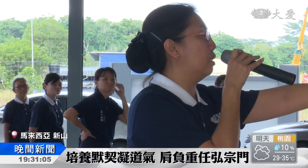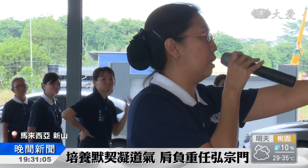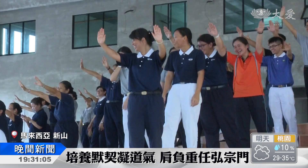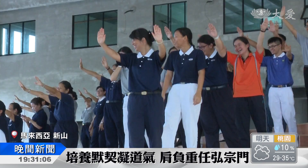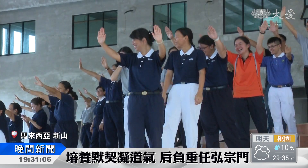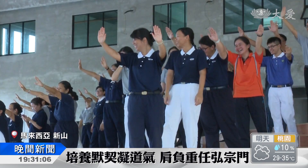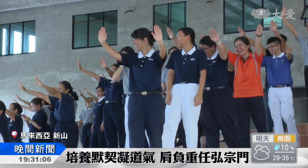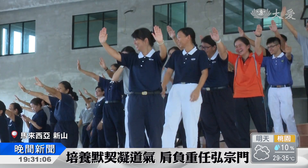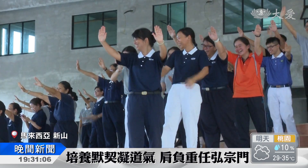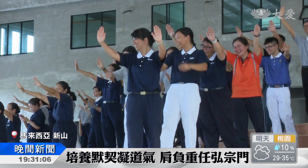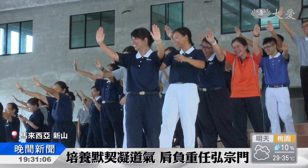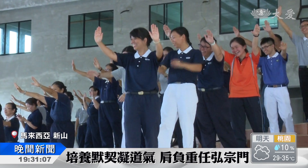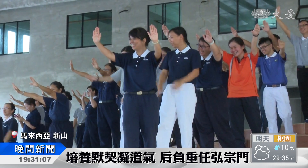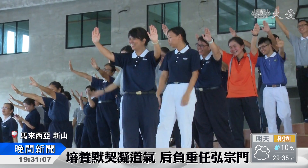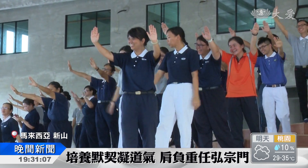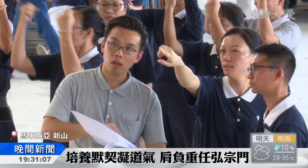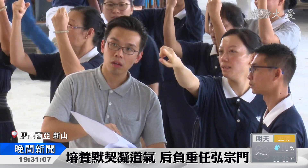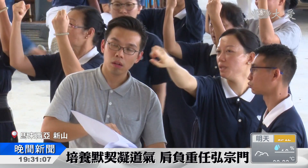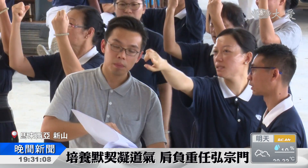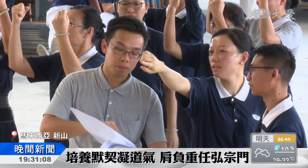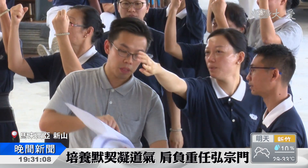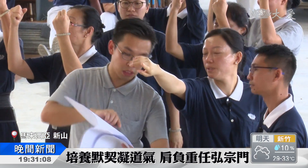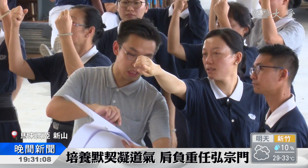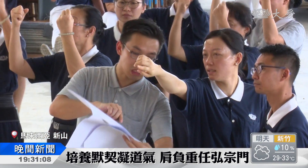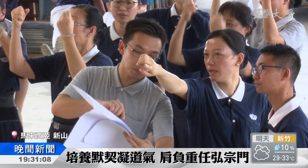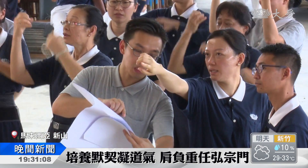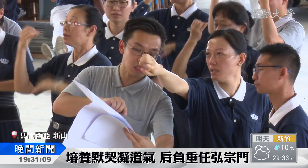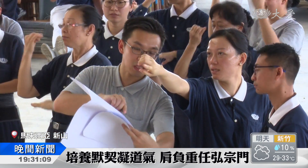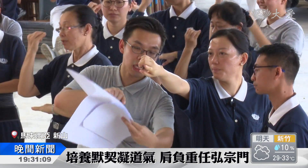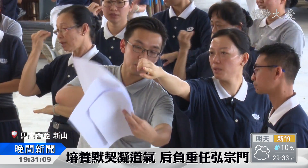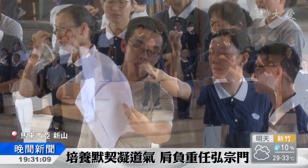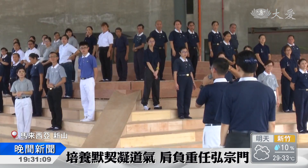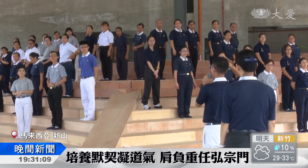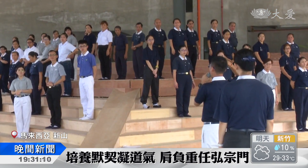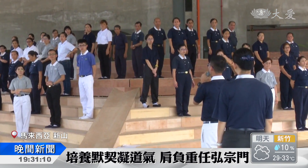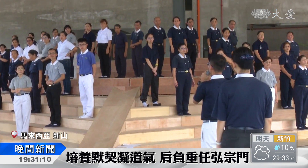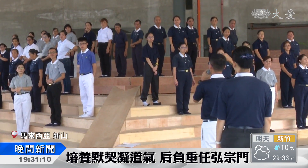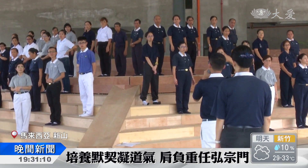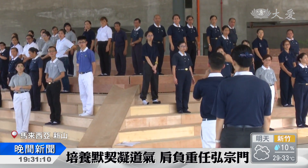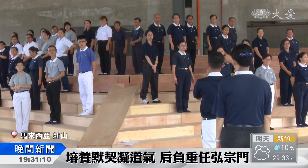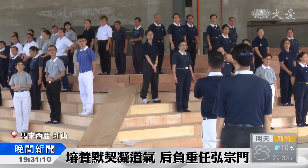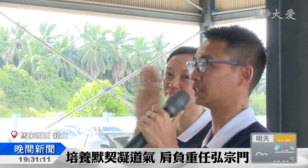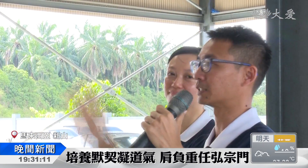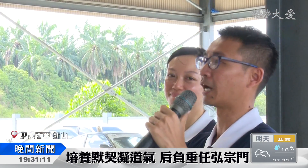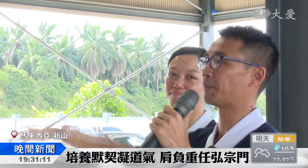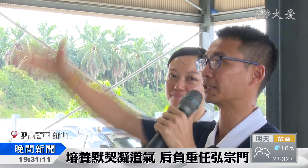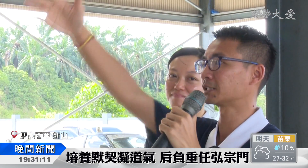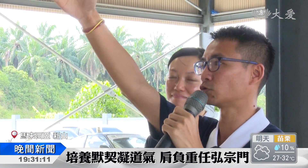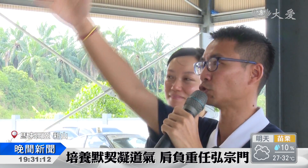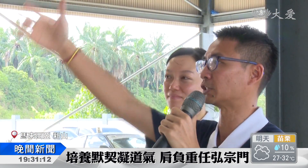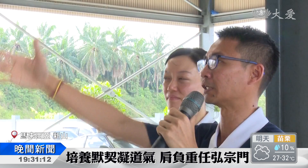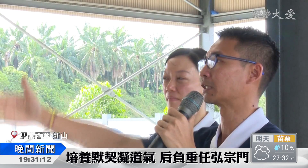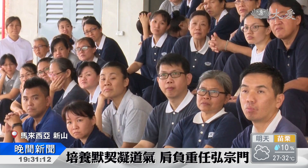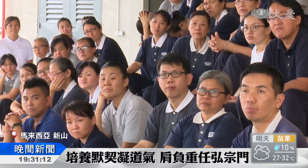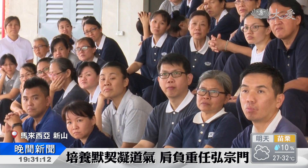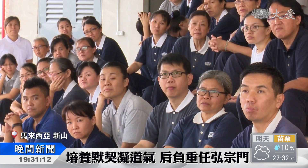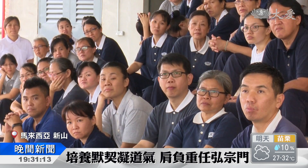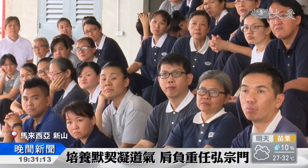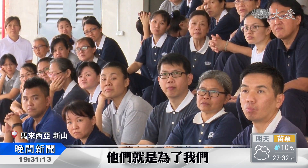大家一起排練成為一大考驗但指導志工的無私付出與堅持鼓舞了現場的每一個人他們就是為了